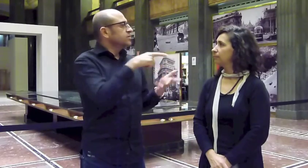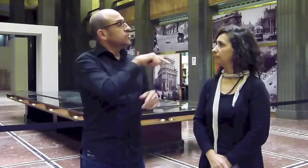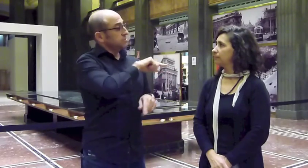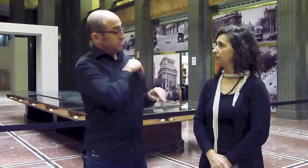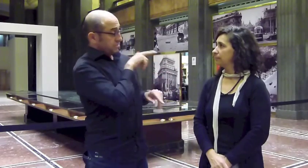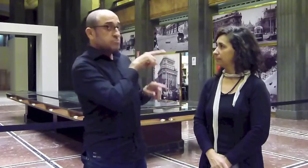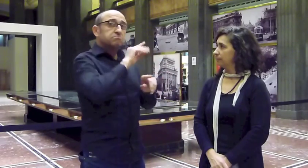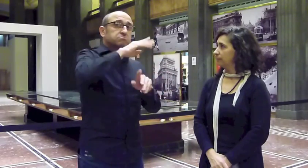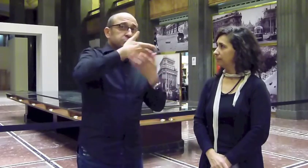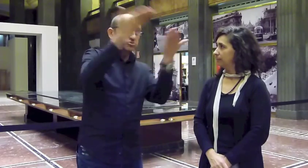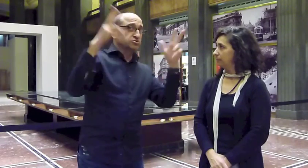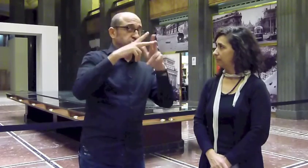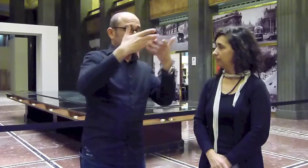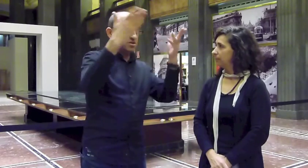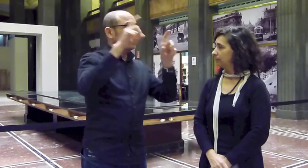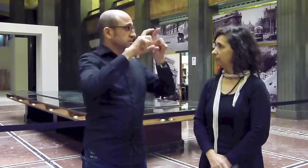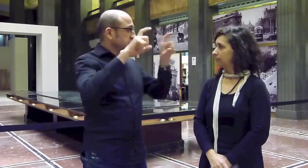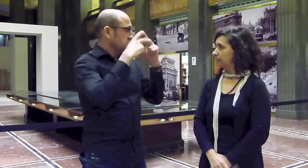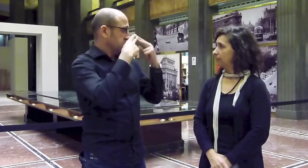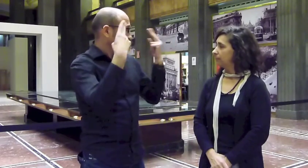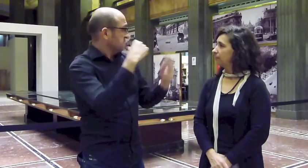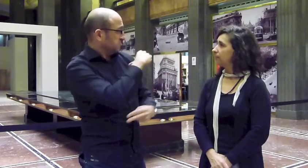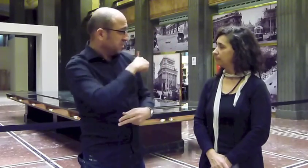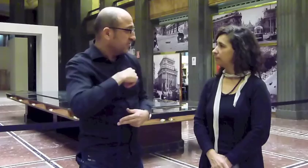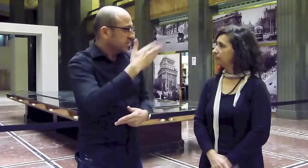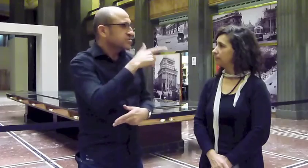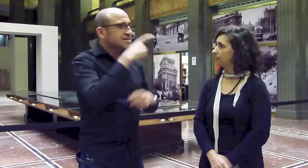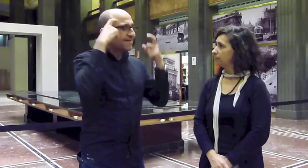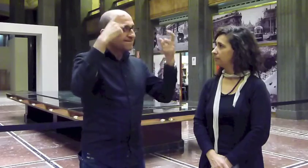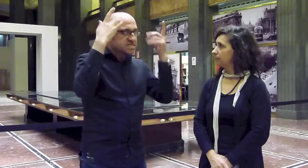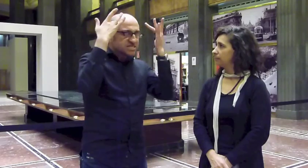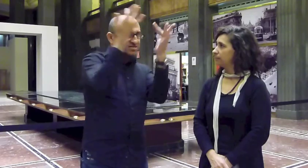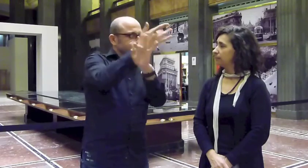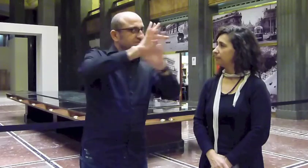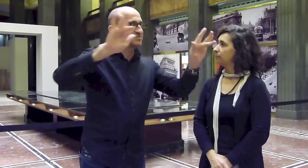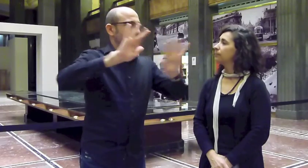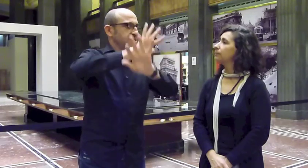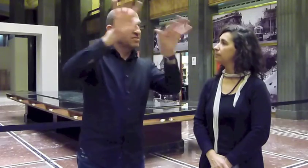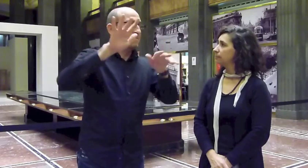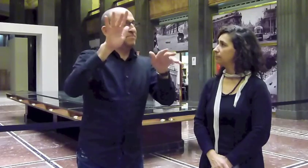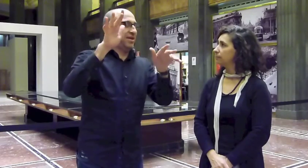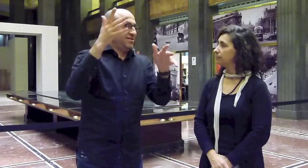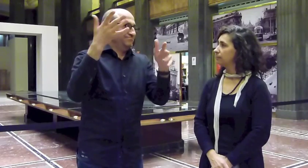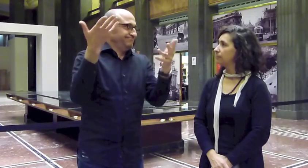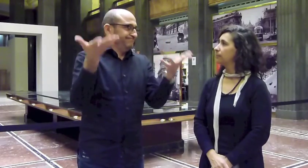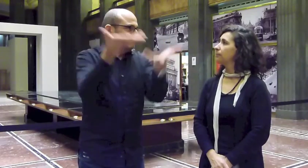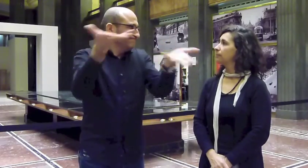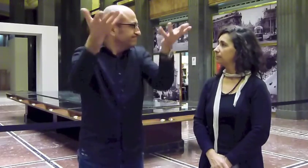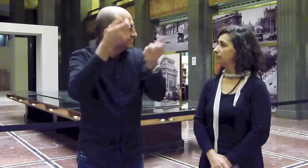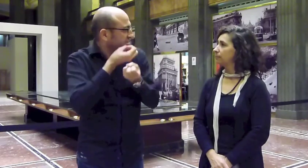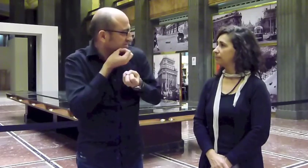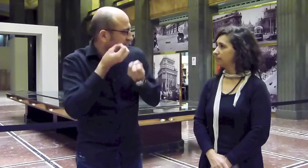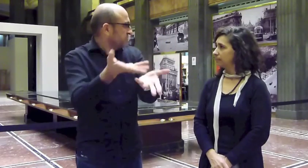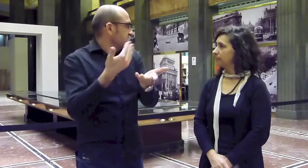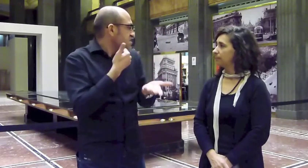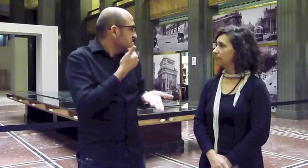la cultura más inclusiva. ¿Qué le dirías al resto de entidades y agentes culturales para que se animen a apostar